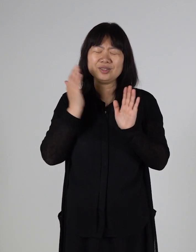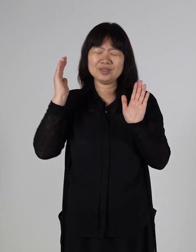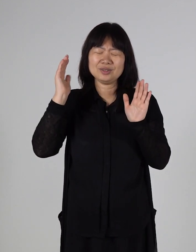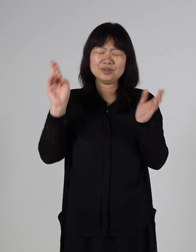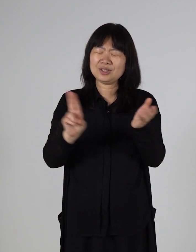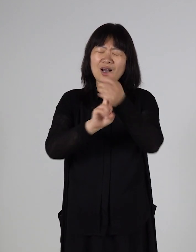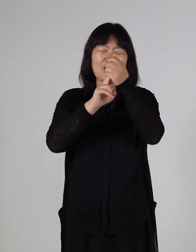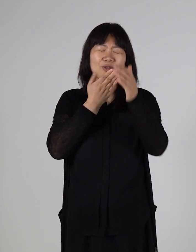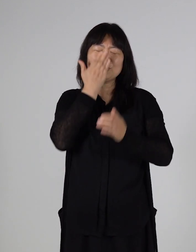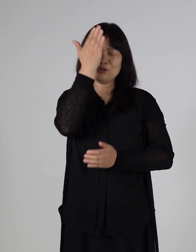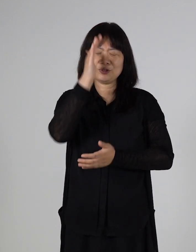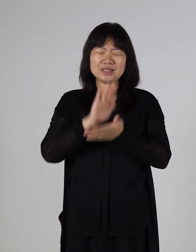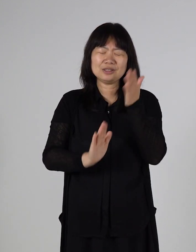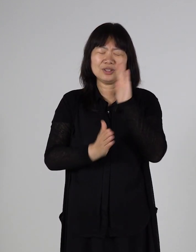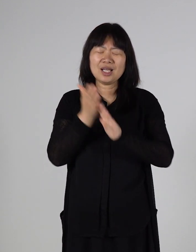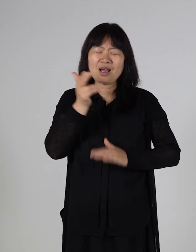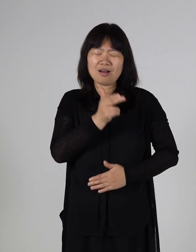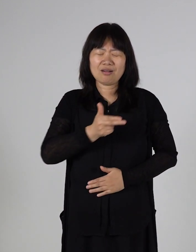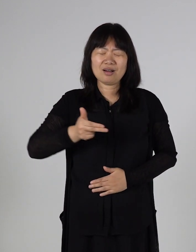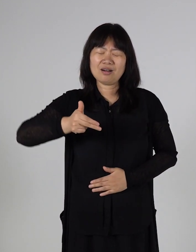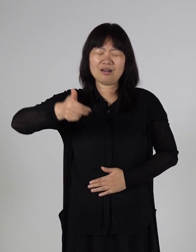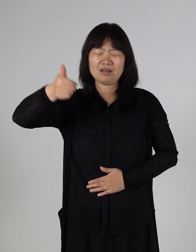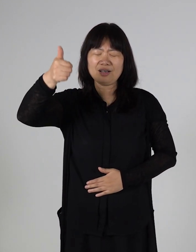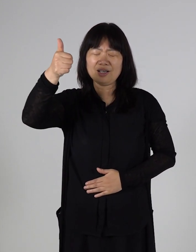가릴 수 없는 주